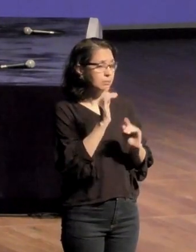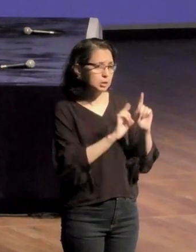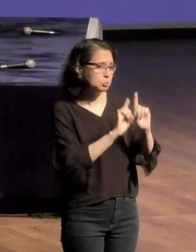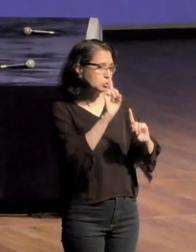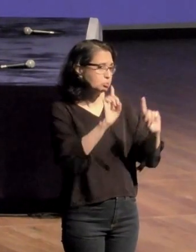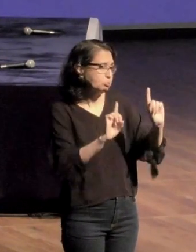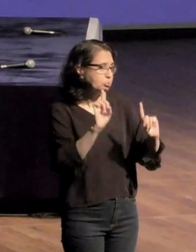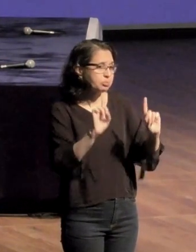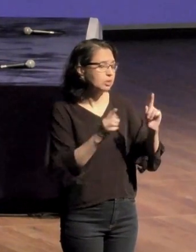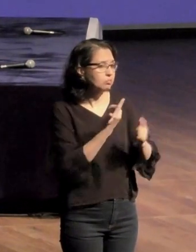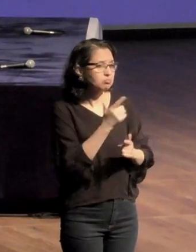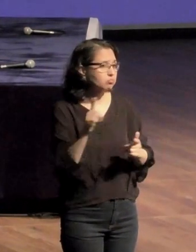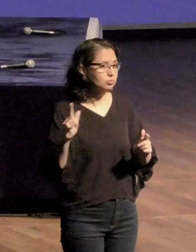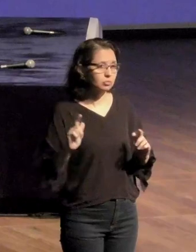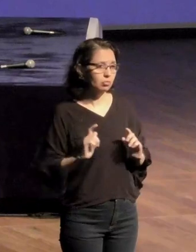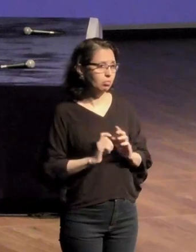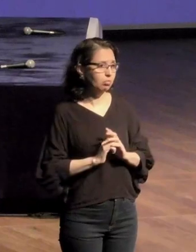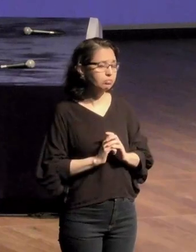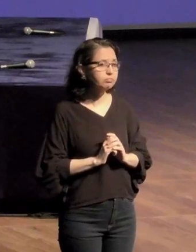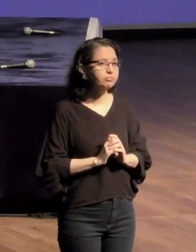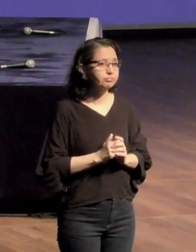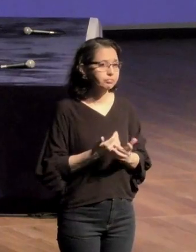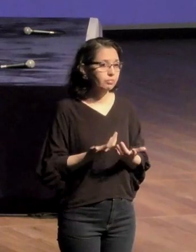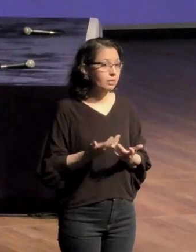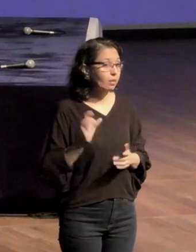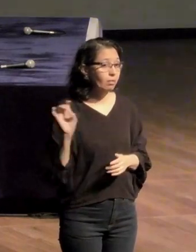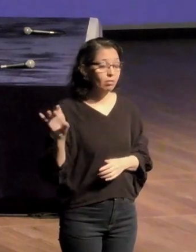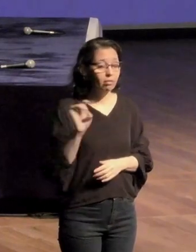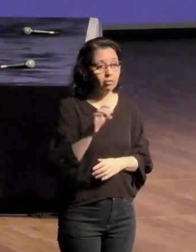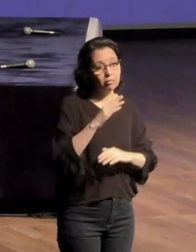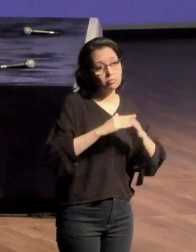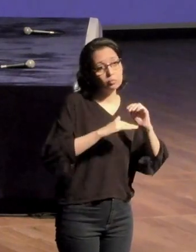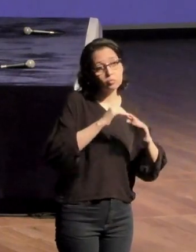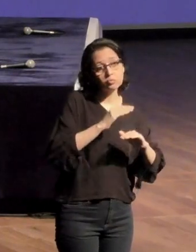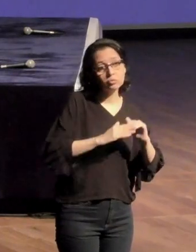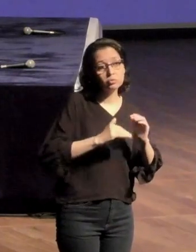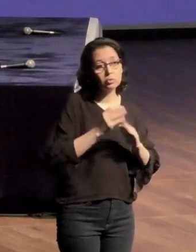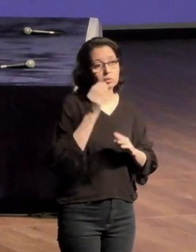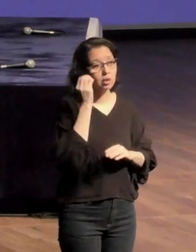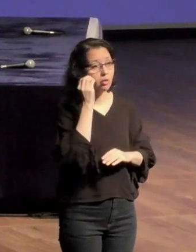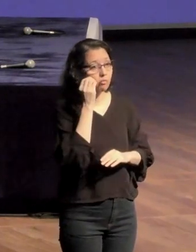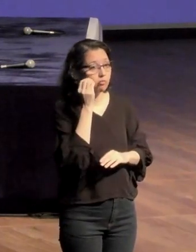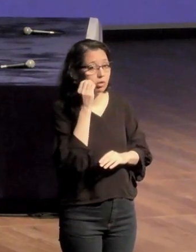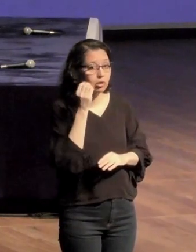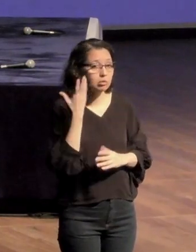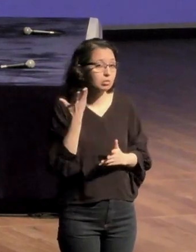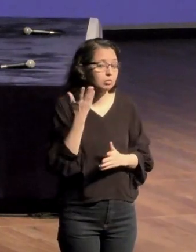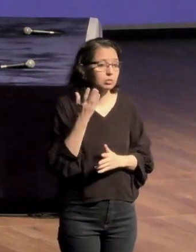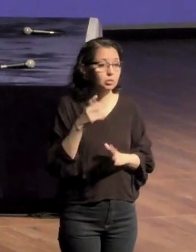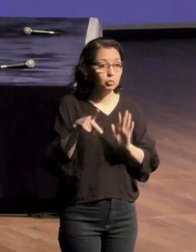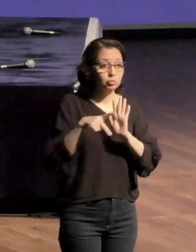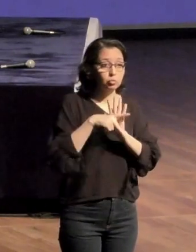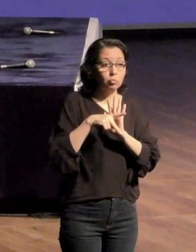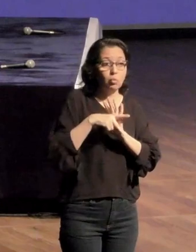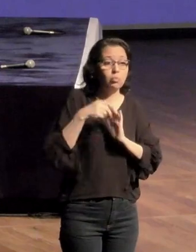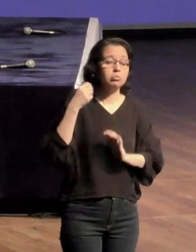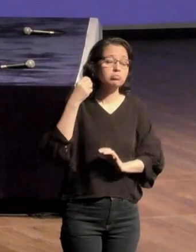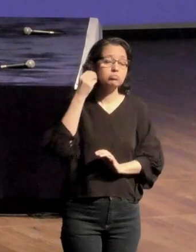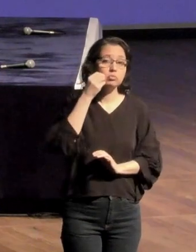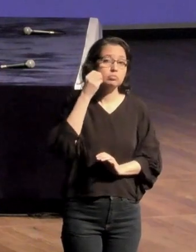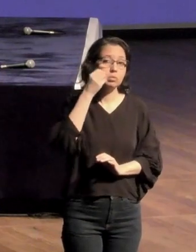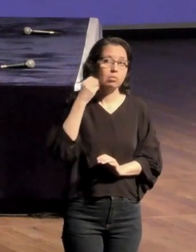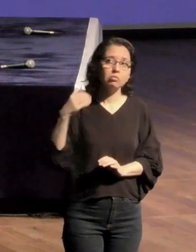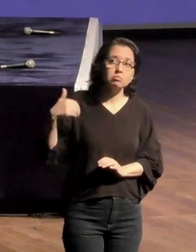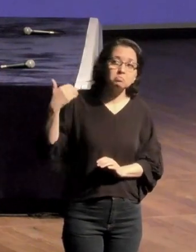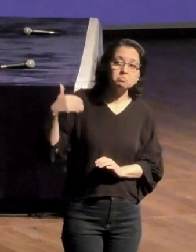local vai fazendo a partir da sua vivência né uma estimativa e a gente podia ter um estudo bacana para ter parâmetro